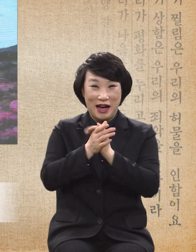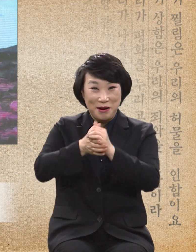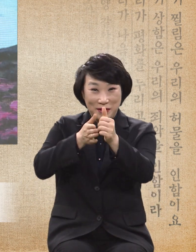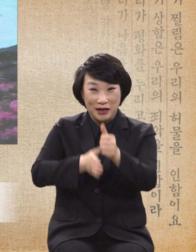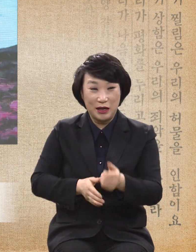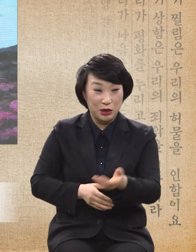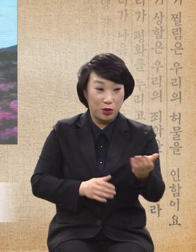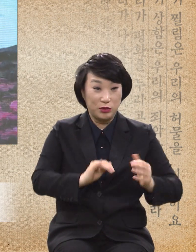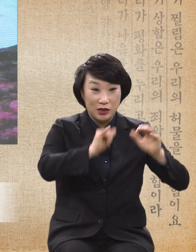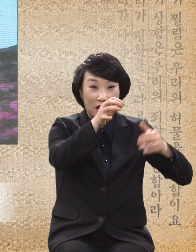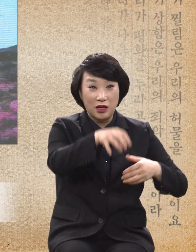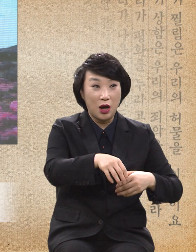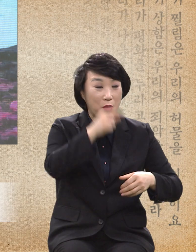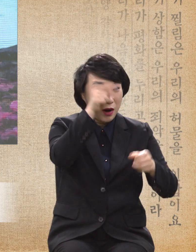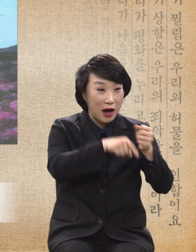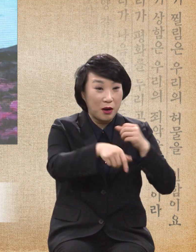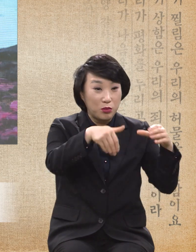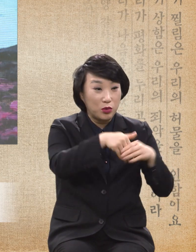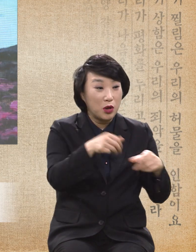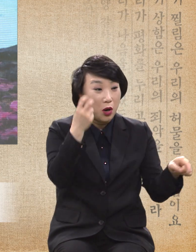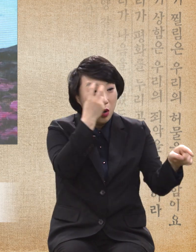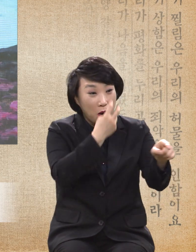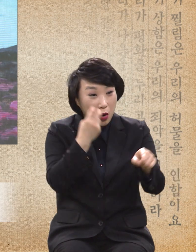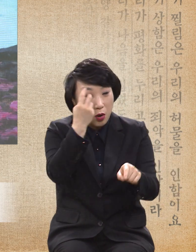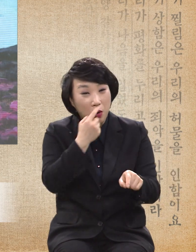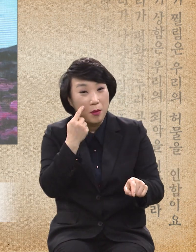세상의 과학 문명을 가만히 바라보세요.